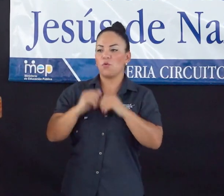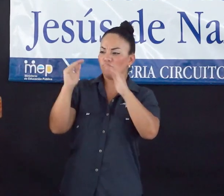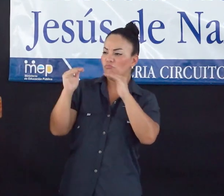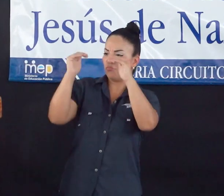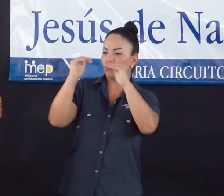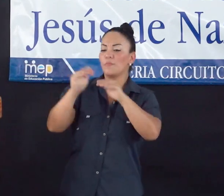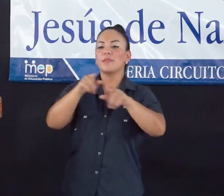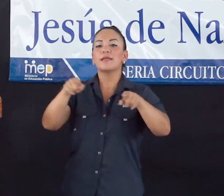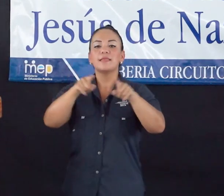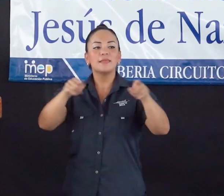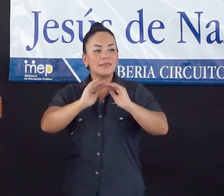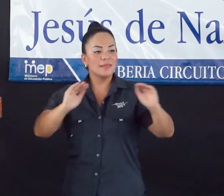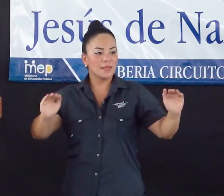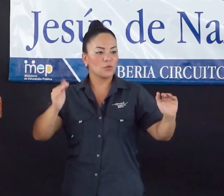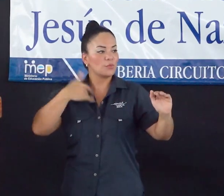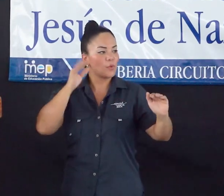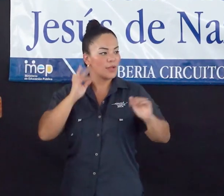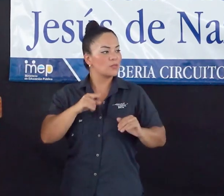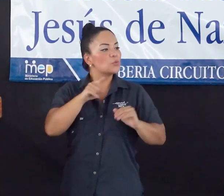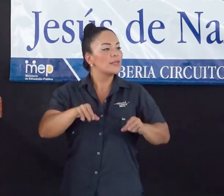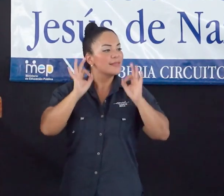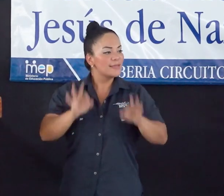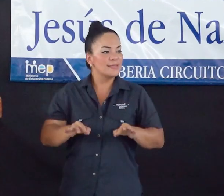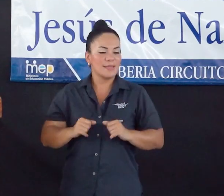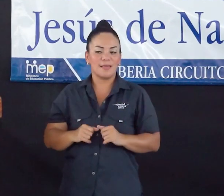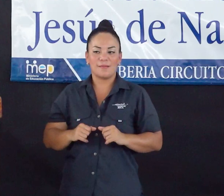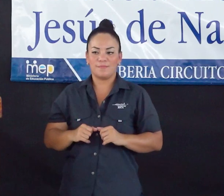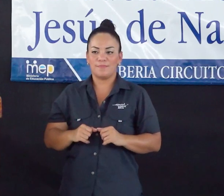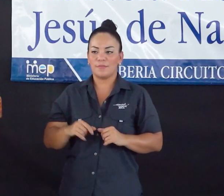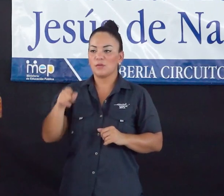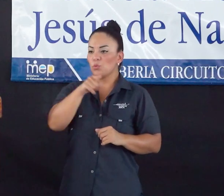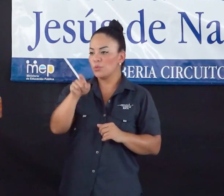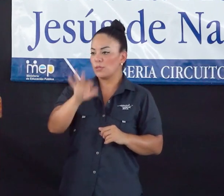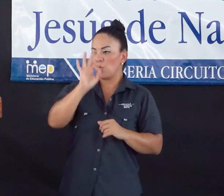estos niños y niñas decidan escoger en su vida.